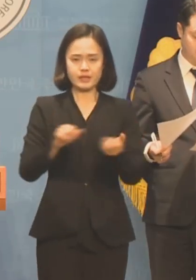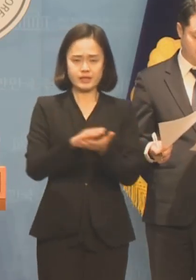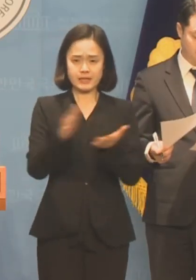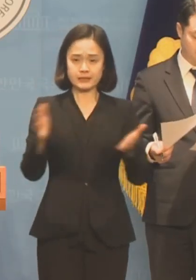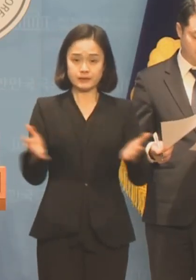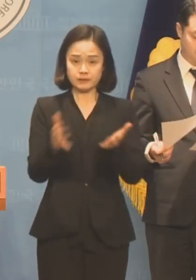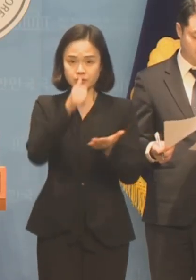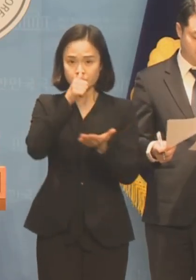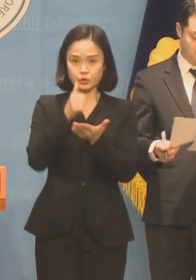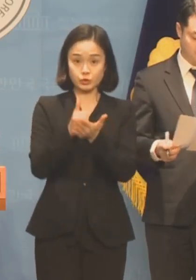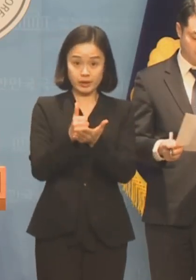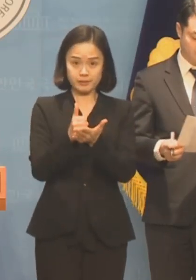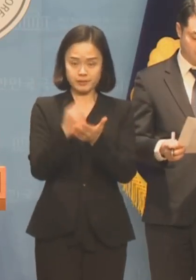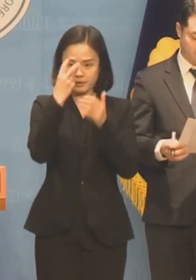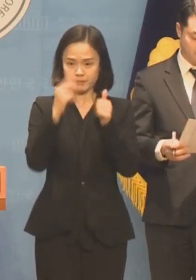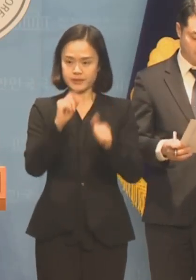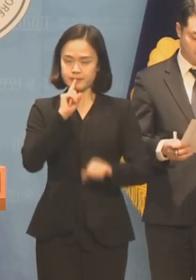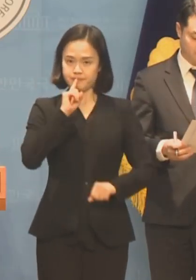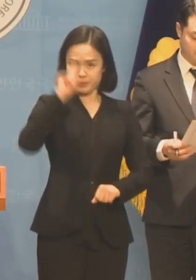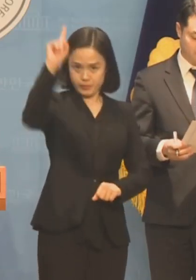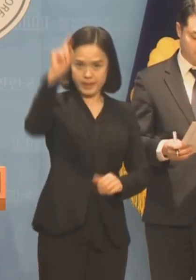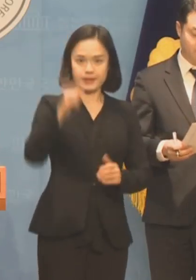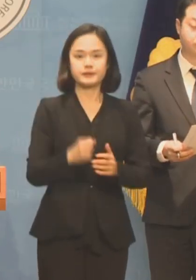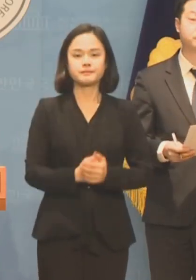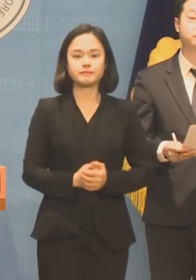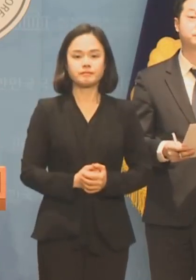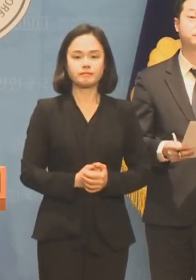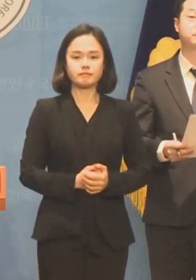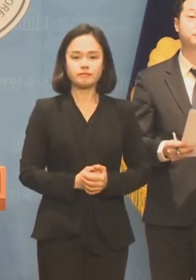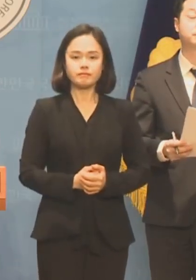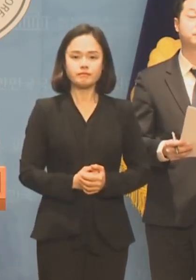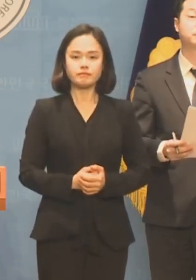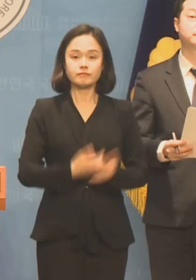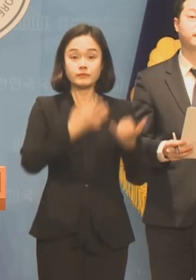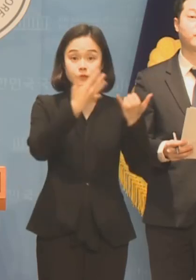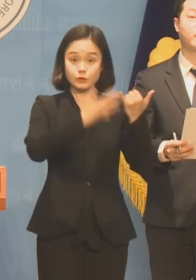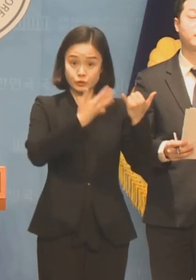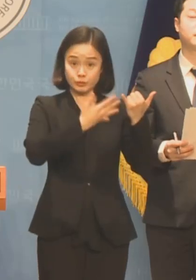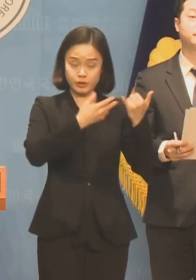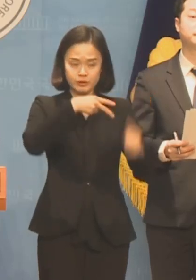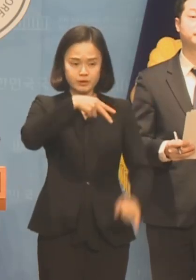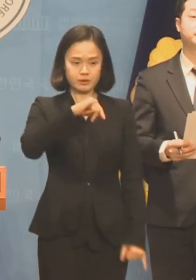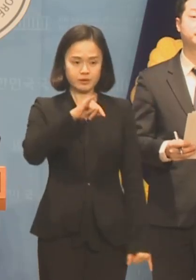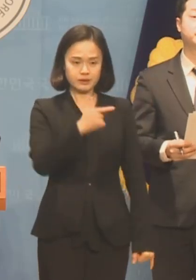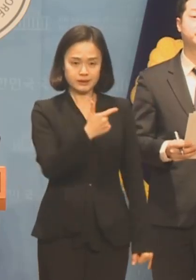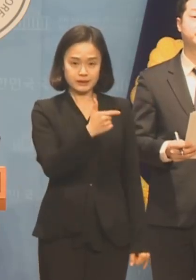고발합니다. 유튜브 채널의 신의 한 수를 운영하고 있는 신혜식,